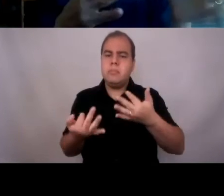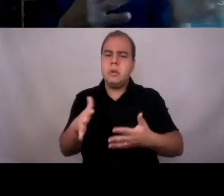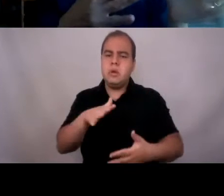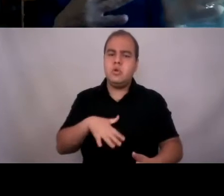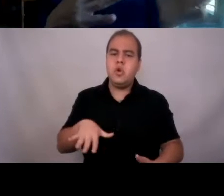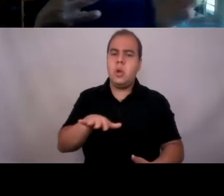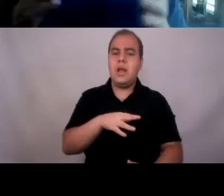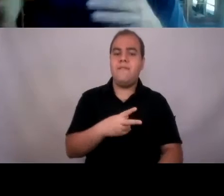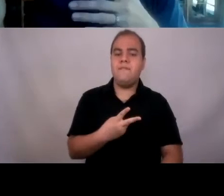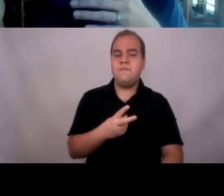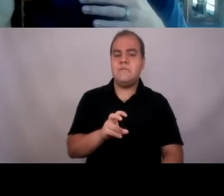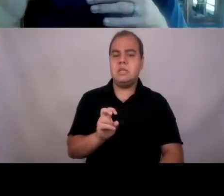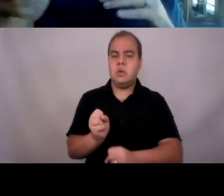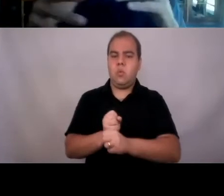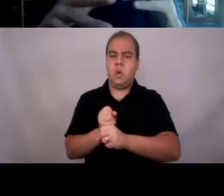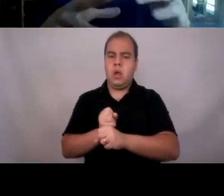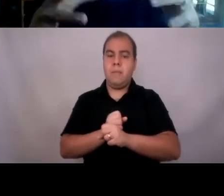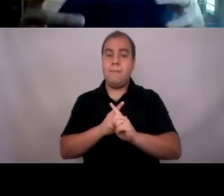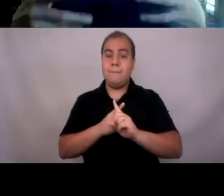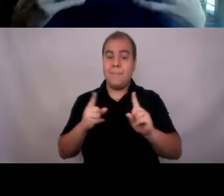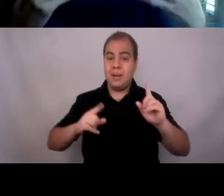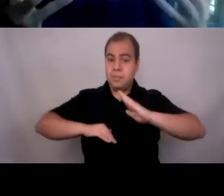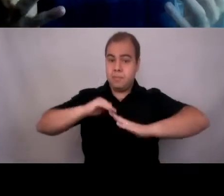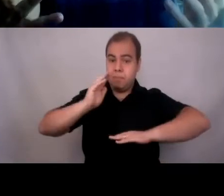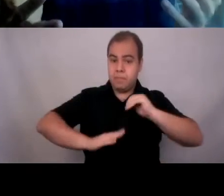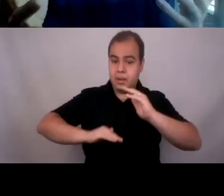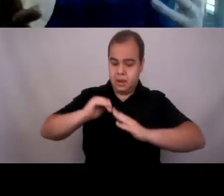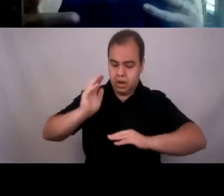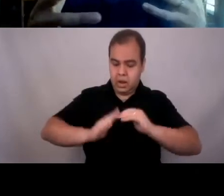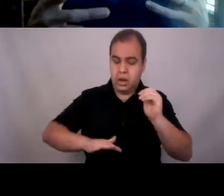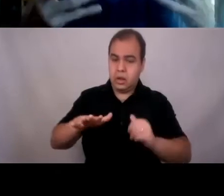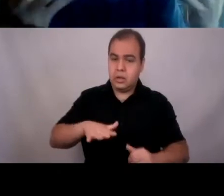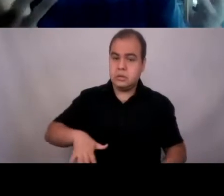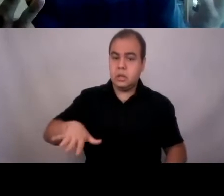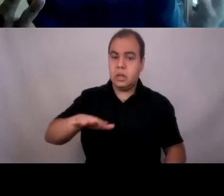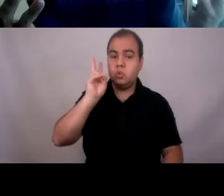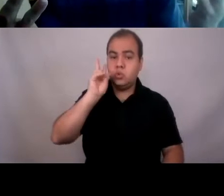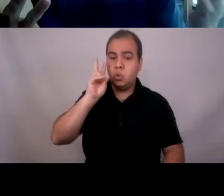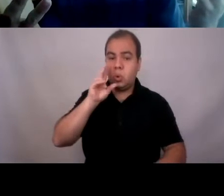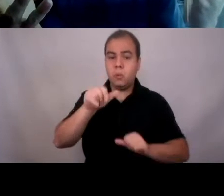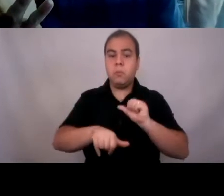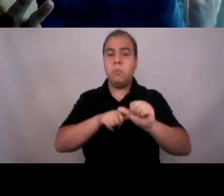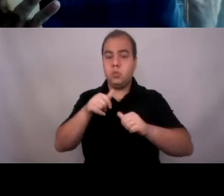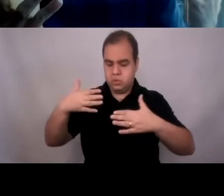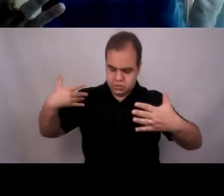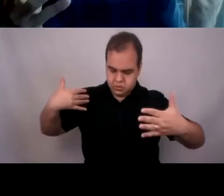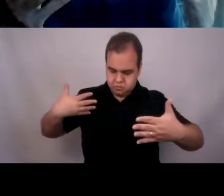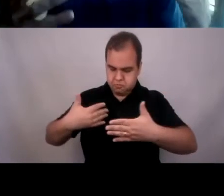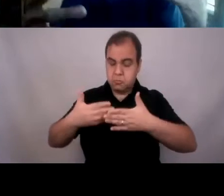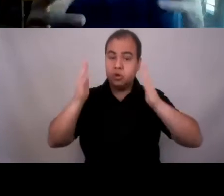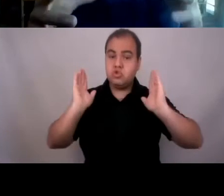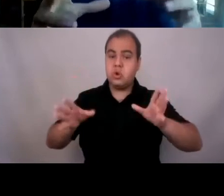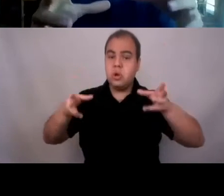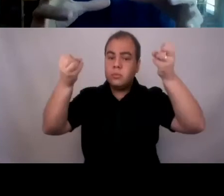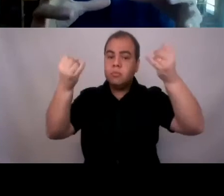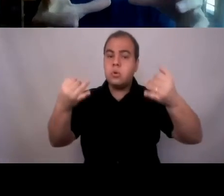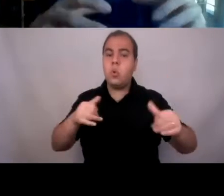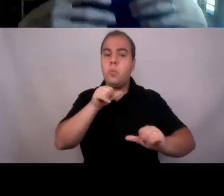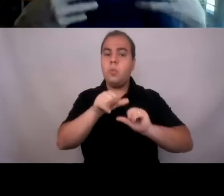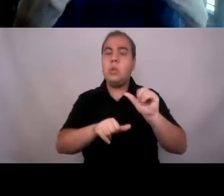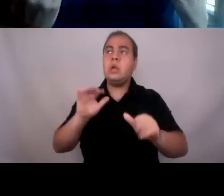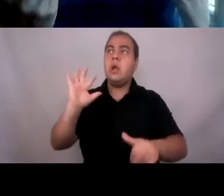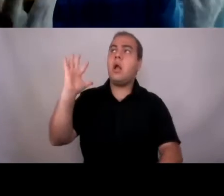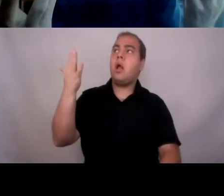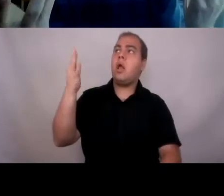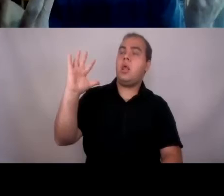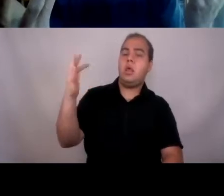anos, mas na prática, como esses dados históricos estão mudando, né, a gente comentou ontem sobre mudanças climáticas, que